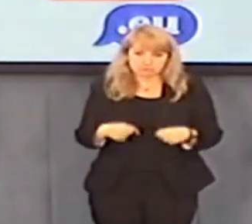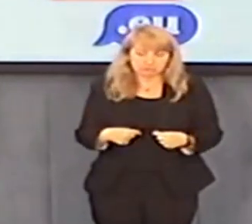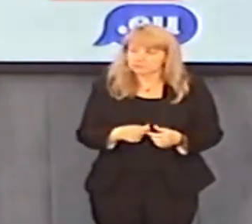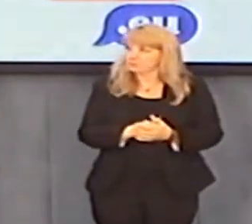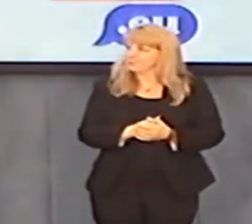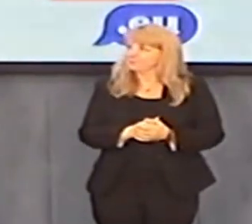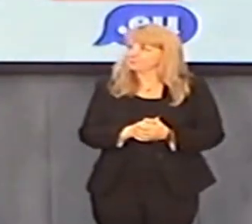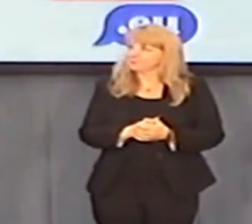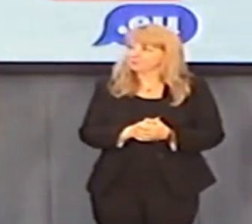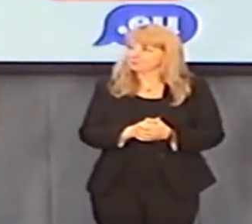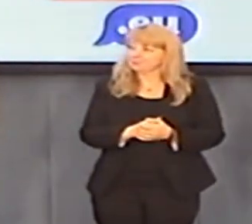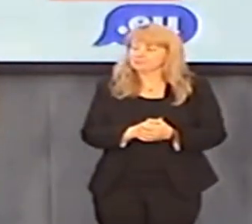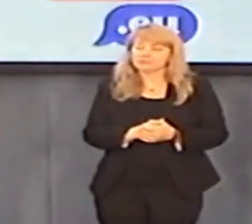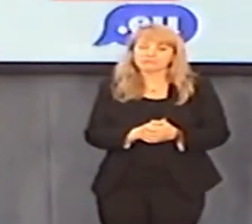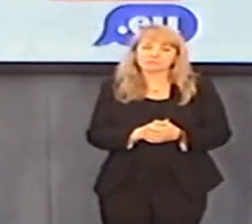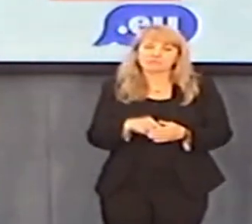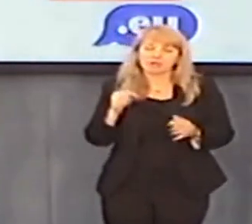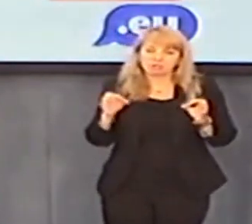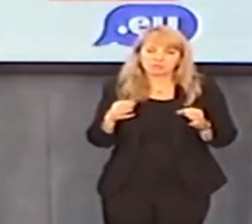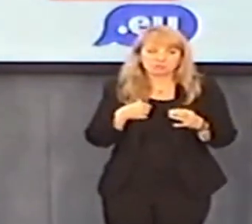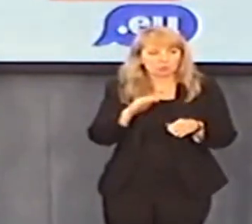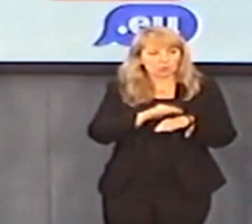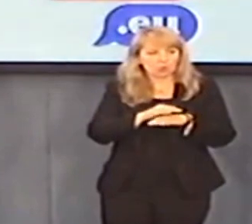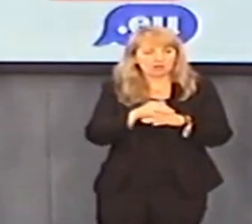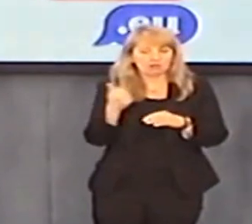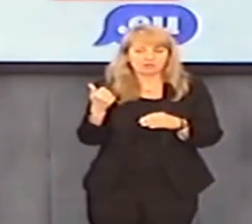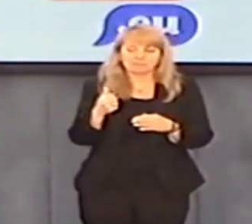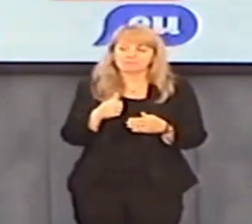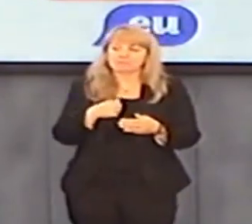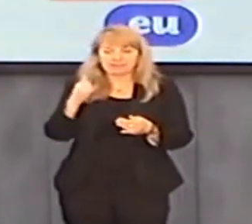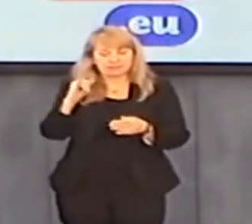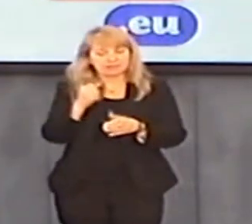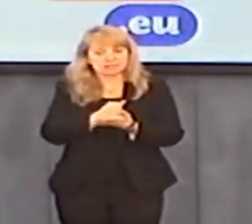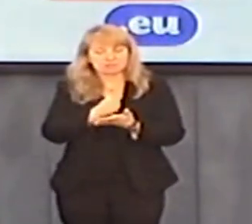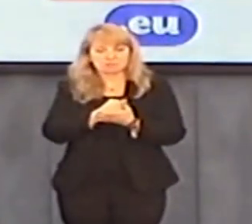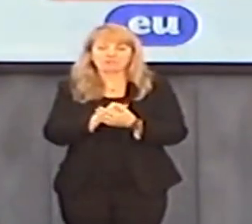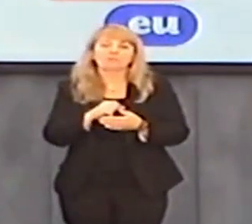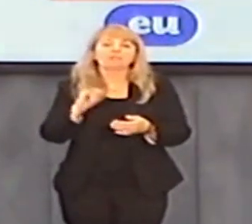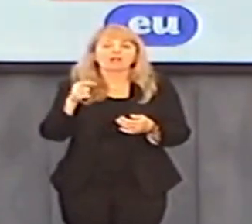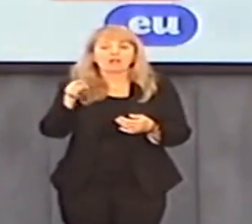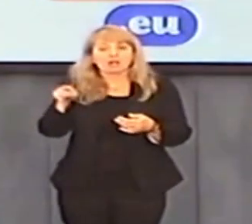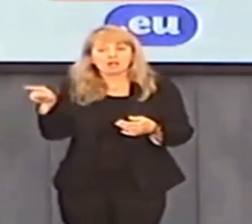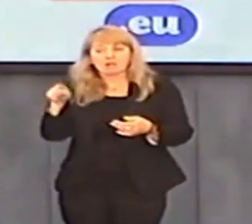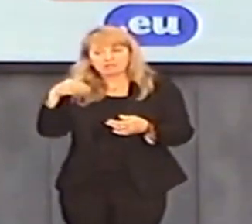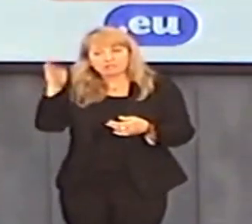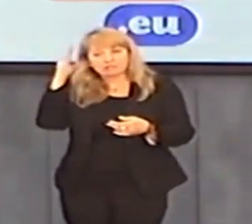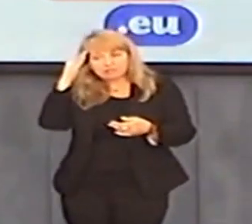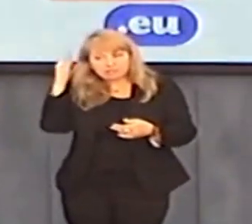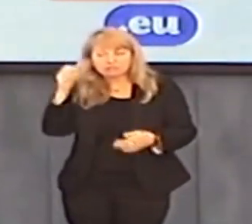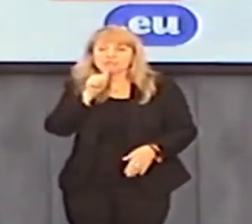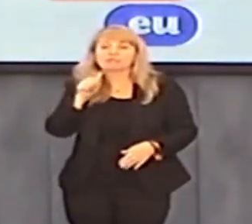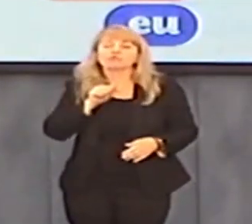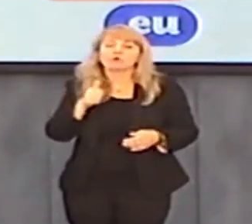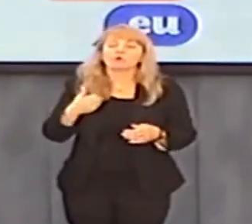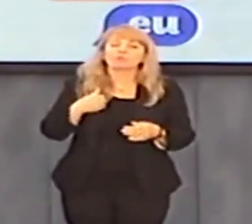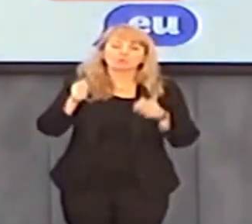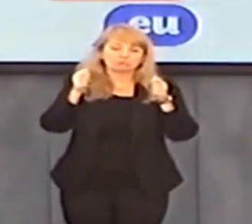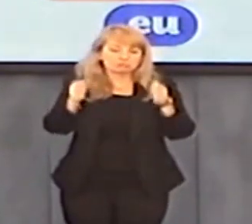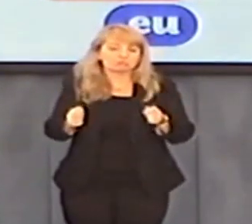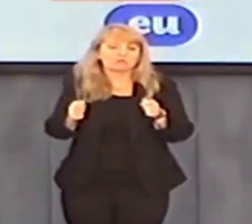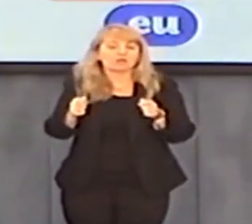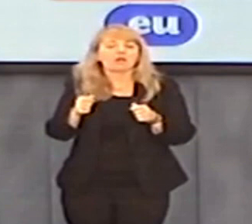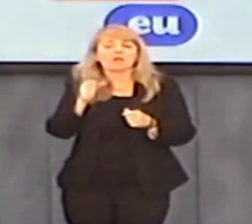teraz proszę posła Armanda w innej sprawie. Jak Państwo wiecie, wczoraj złożone zostało